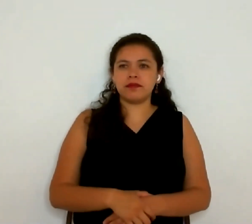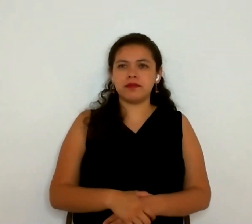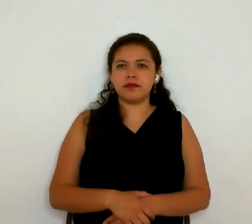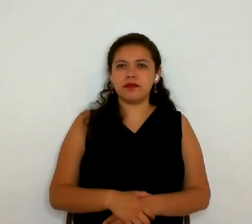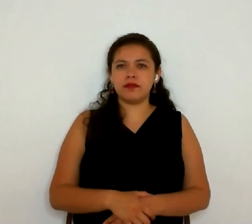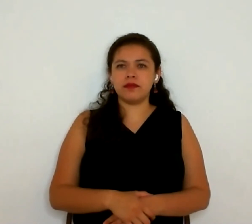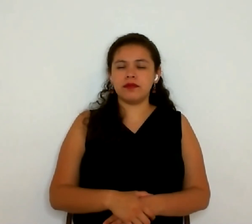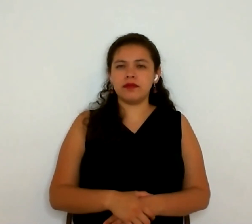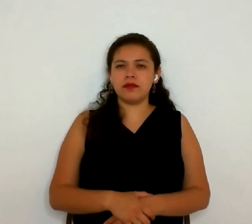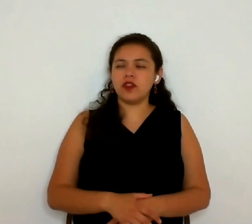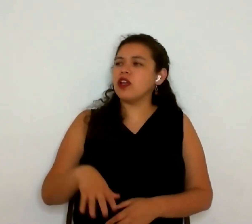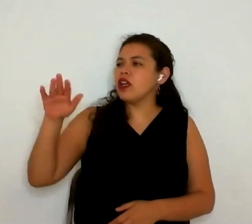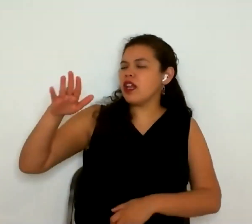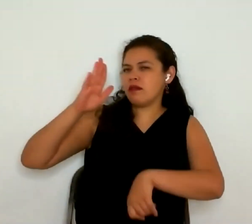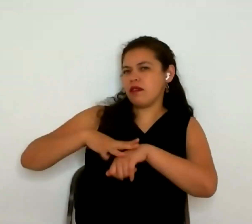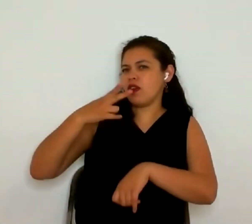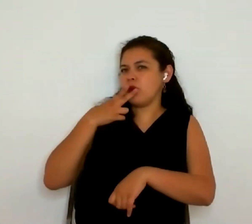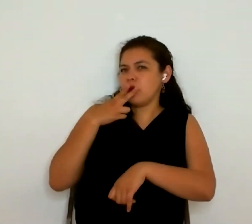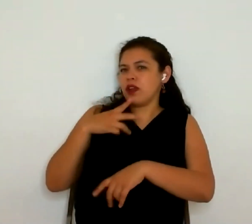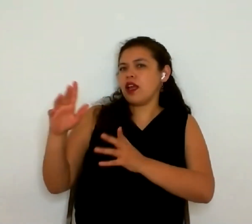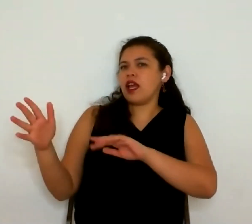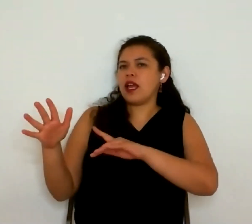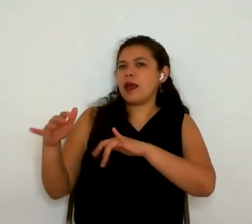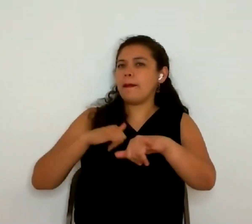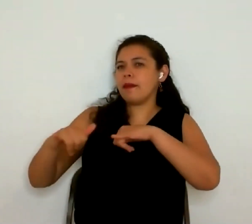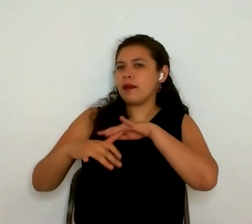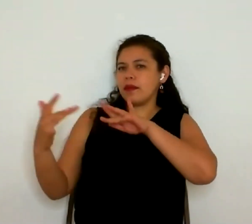no te sería más útil el mapa de redes